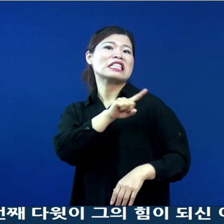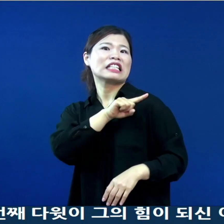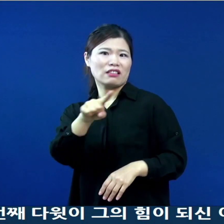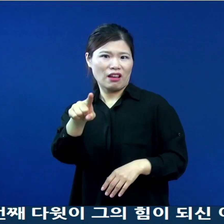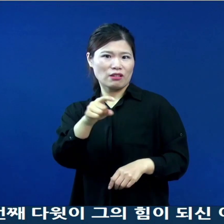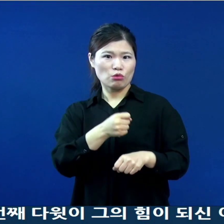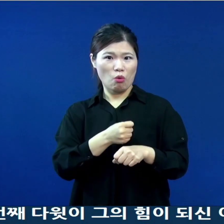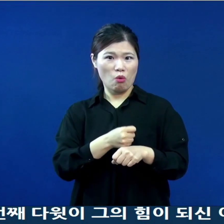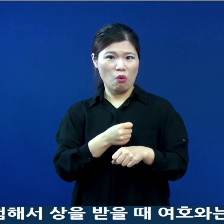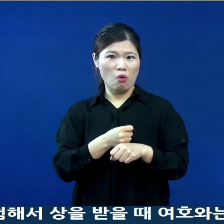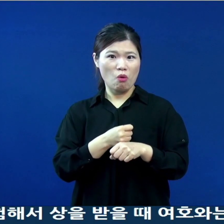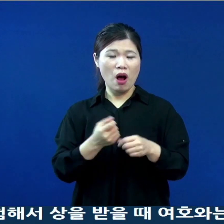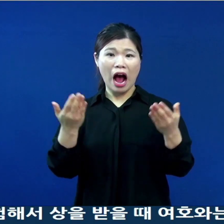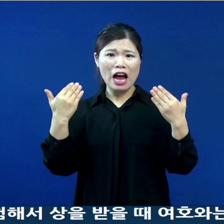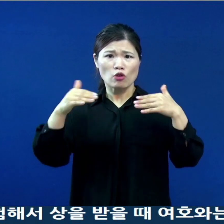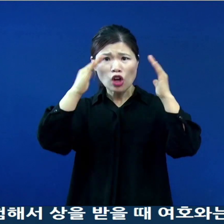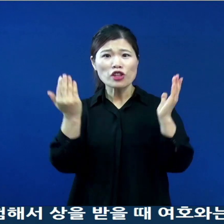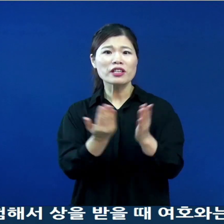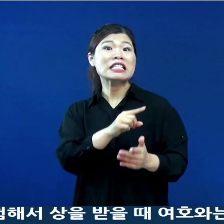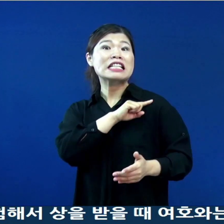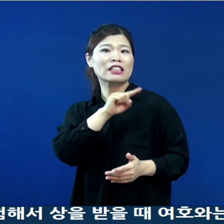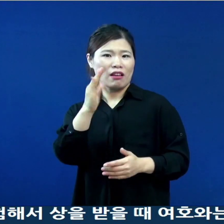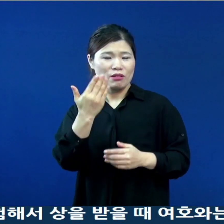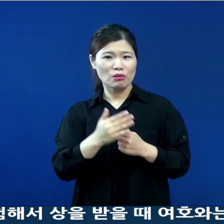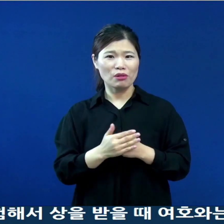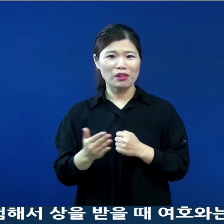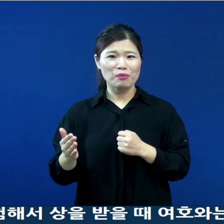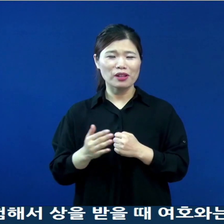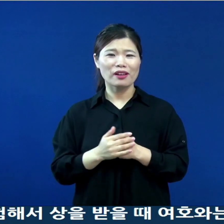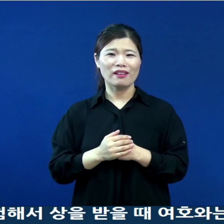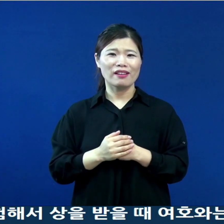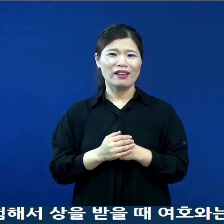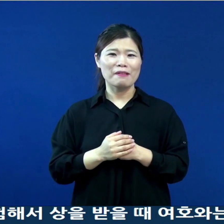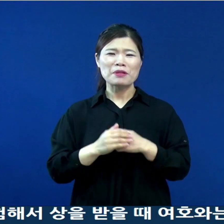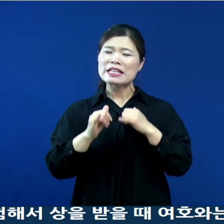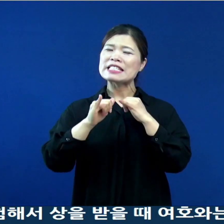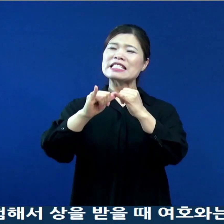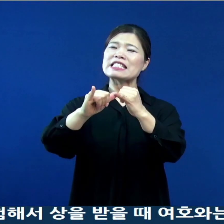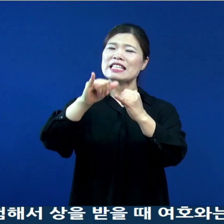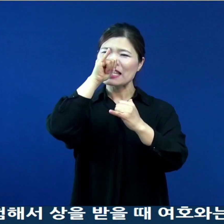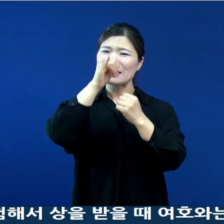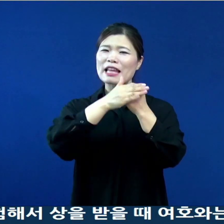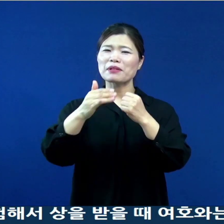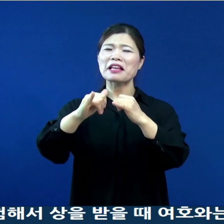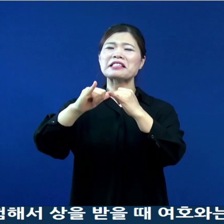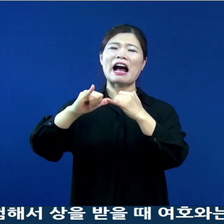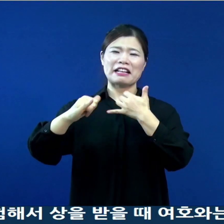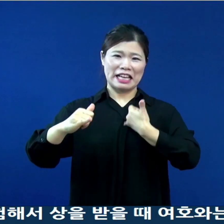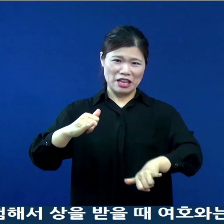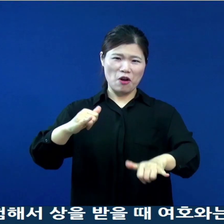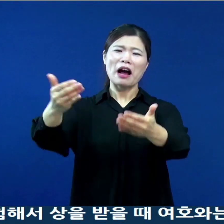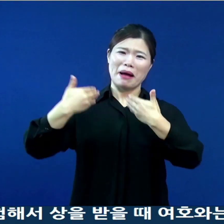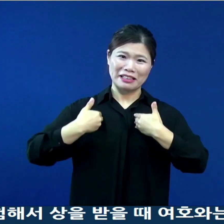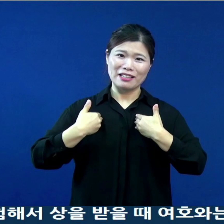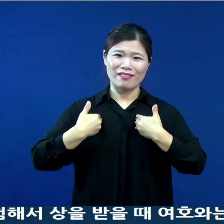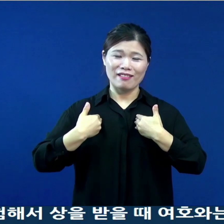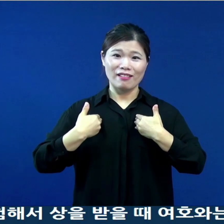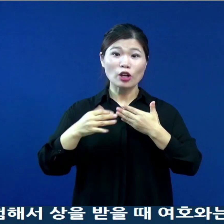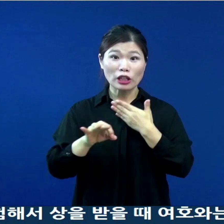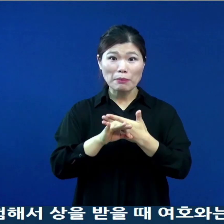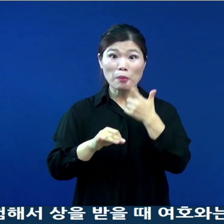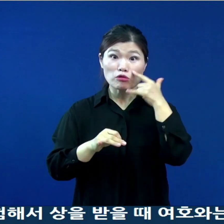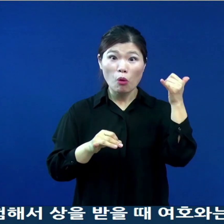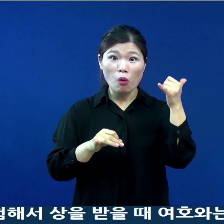아니고 학교 전체에서 1등을 했어요. 그래서 특별한 이 시상식이 있어서 상을 받았어요. 기쁘시겠습니까?